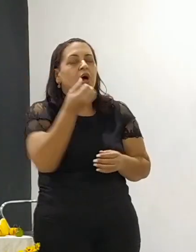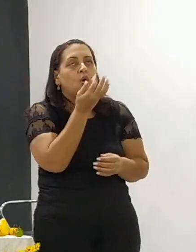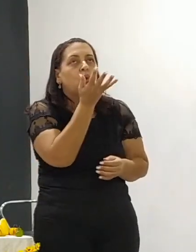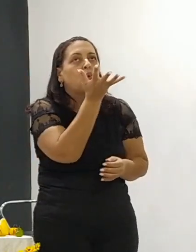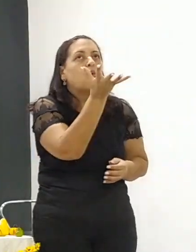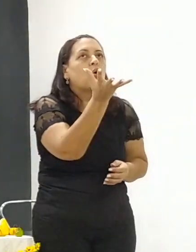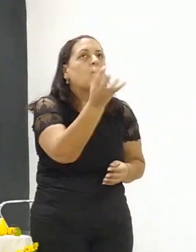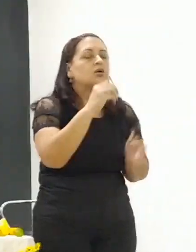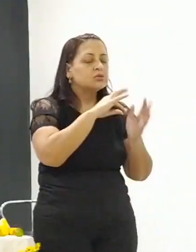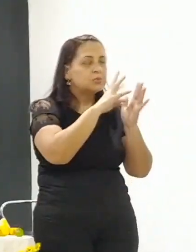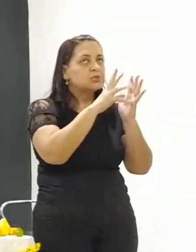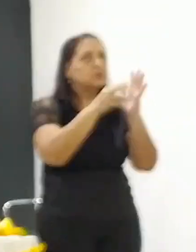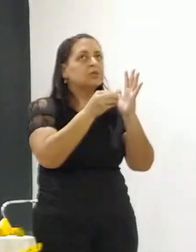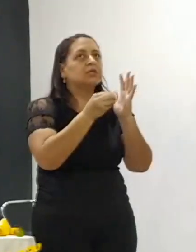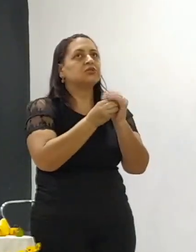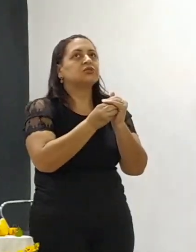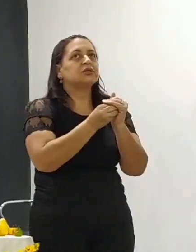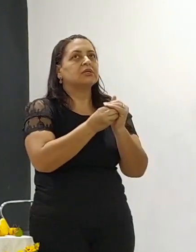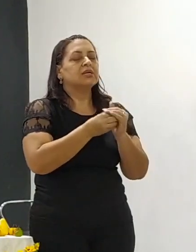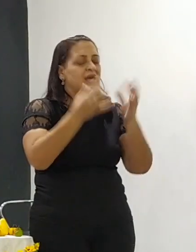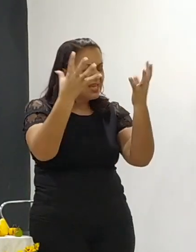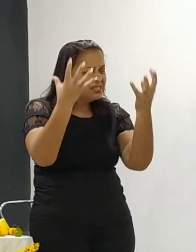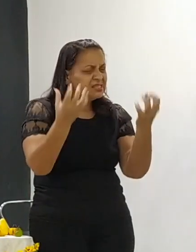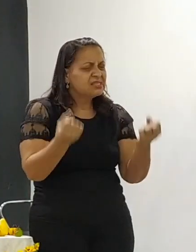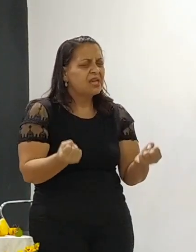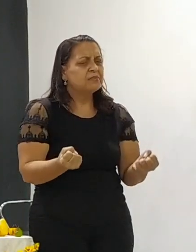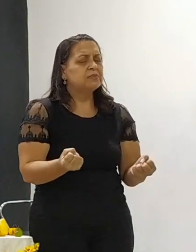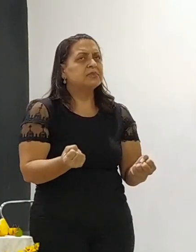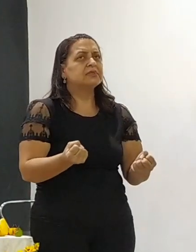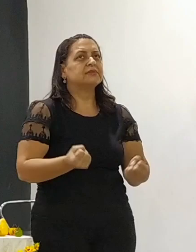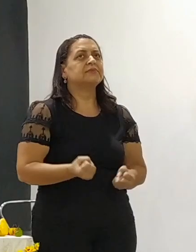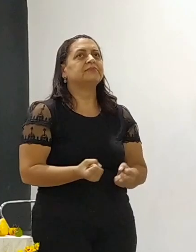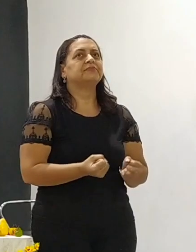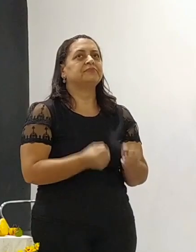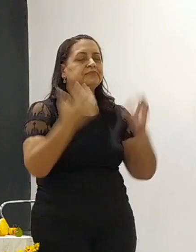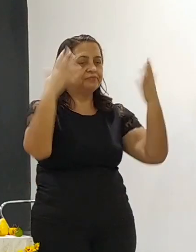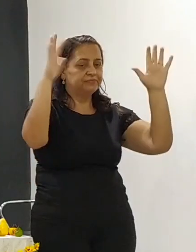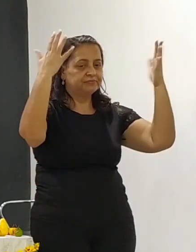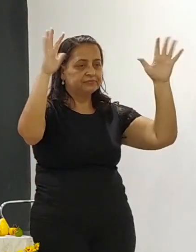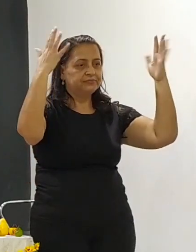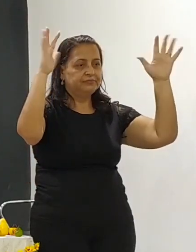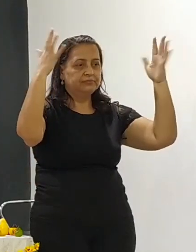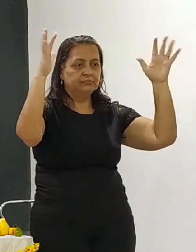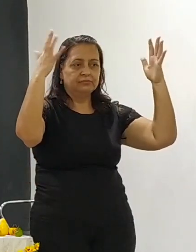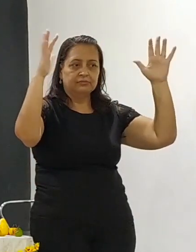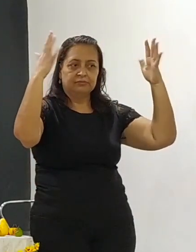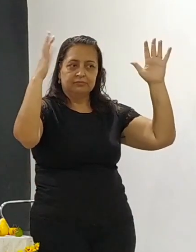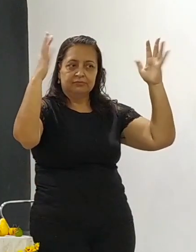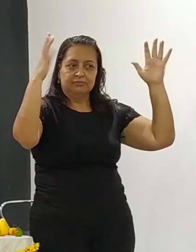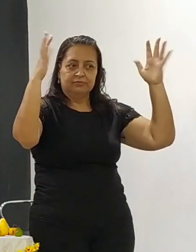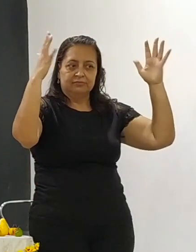a sua igreja. Recebe aí, irmão. Glória a Deus.